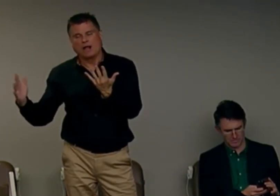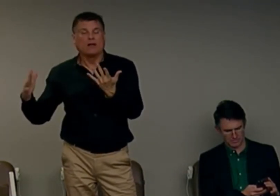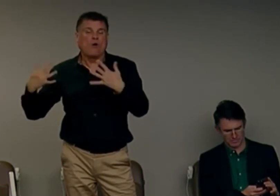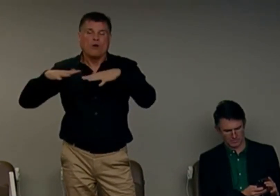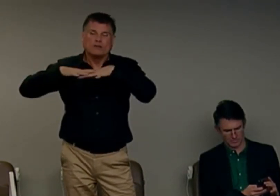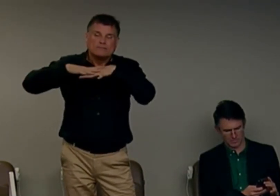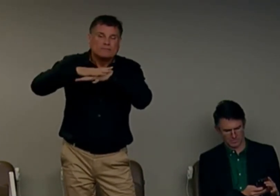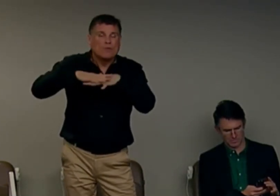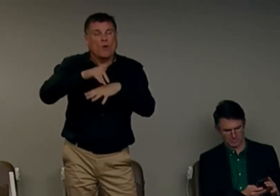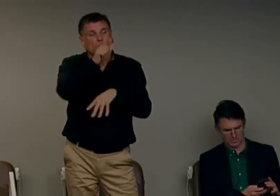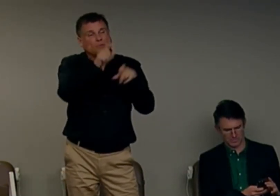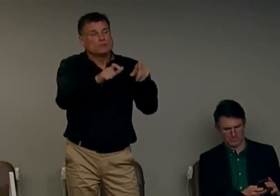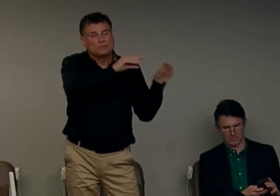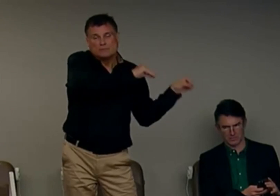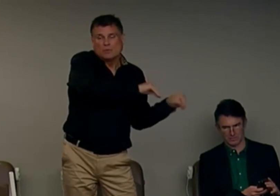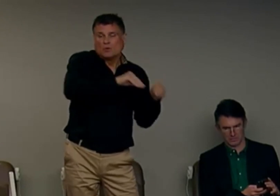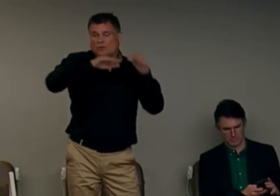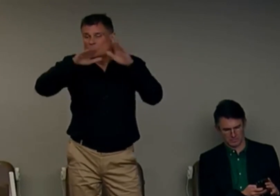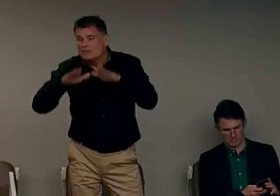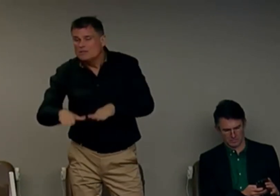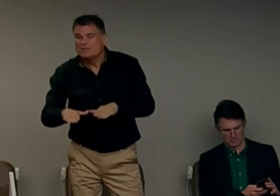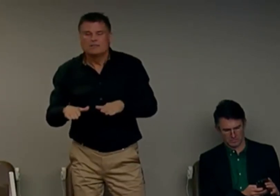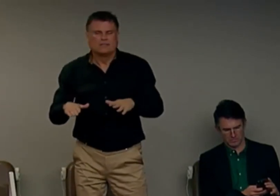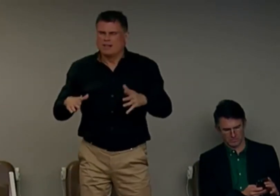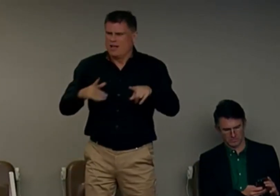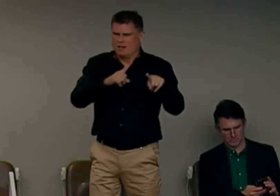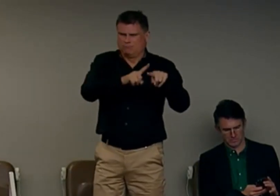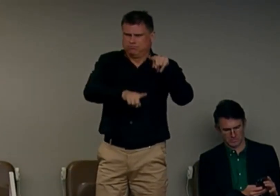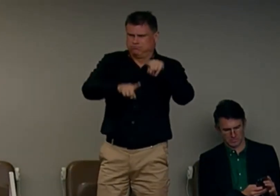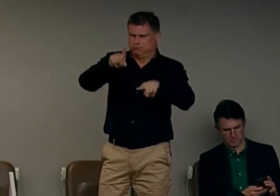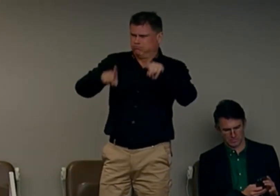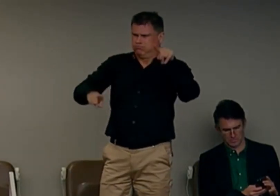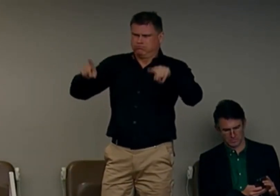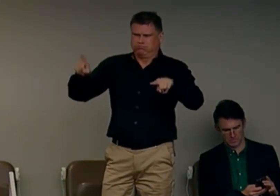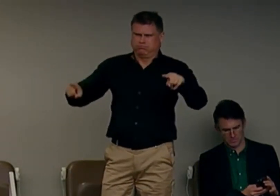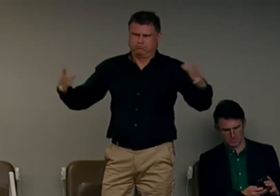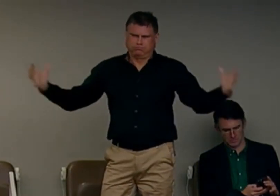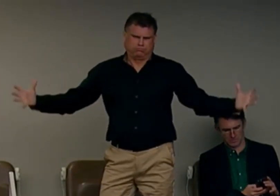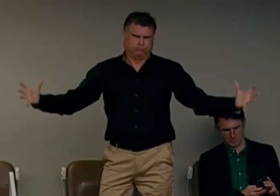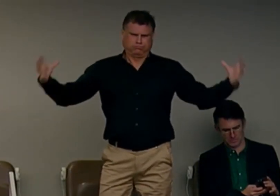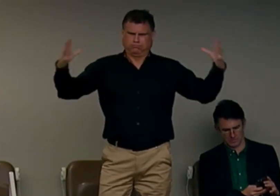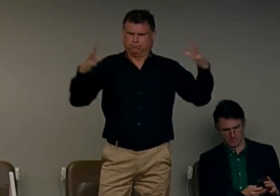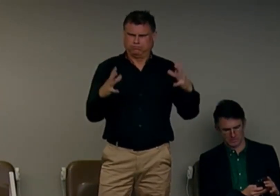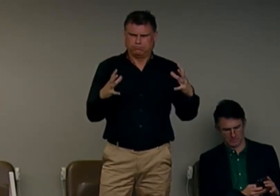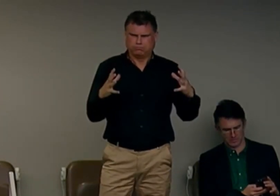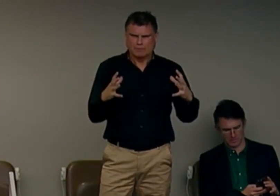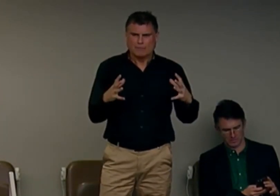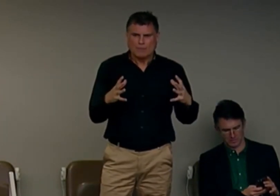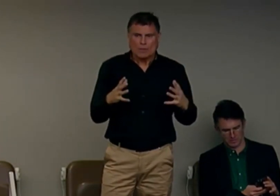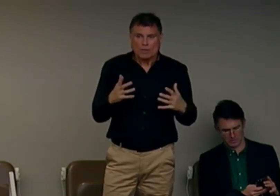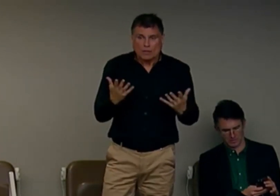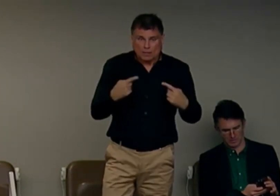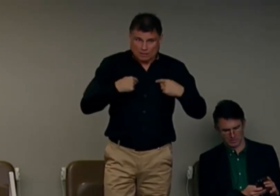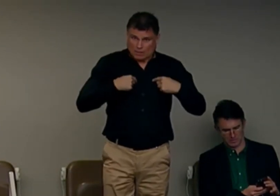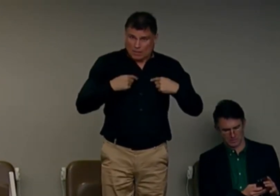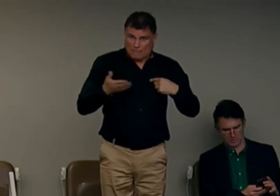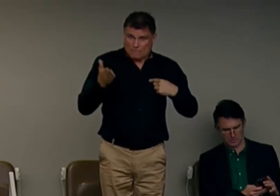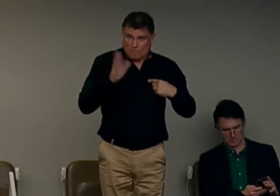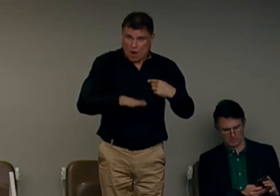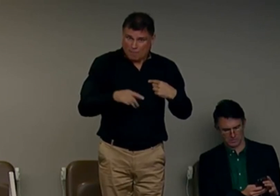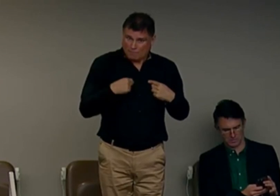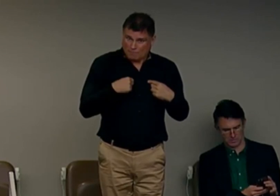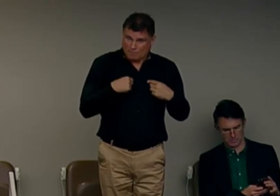monde, et le pays d'où je viens n'y échappe d'ailleurs pas, le sujet de la